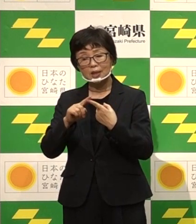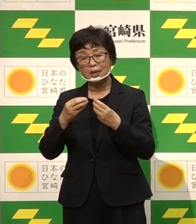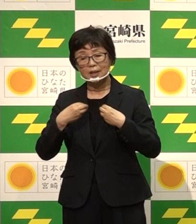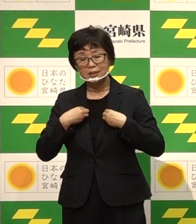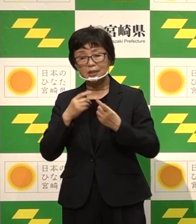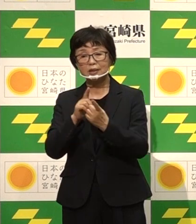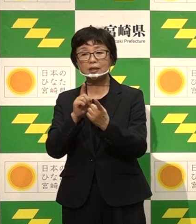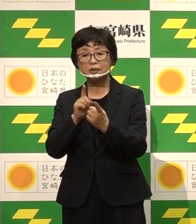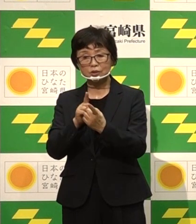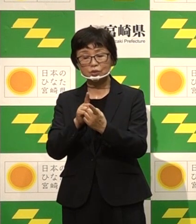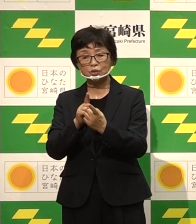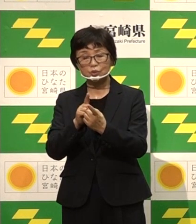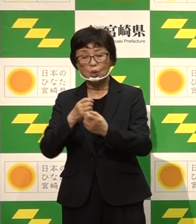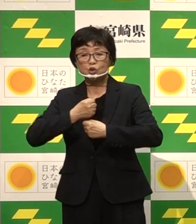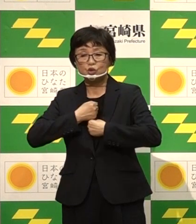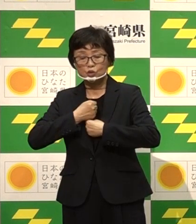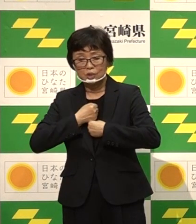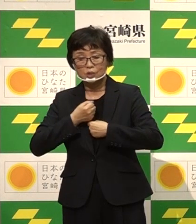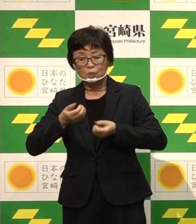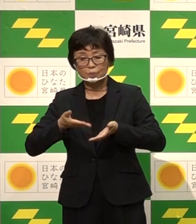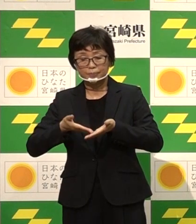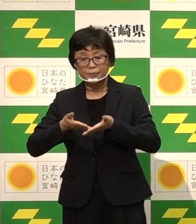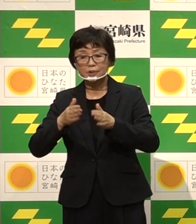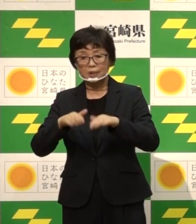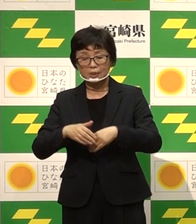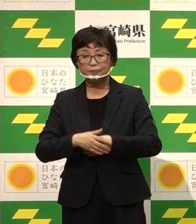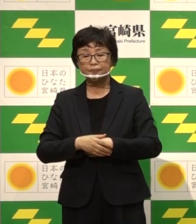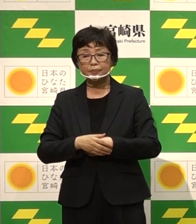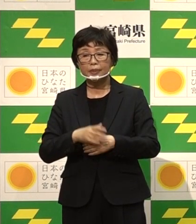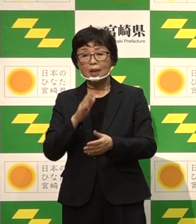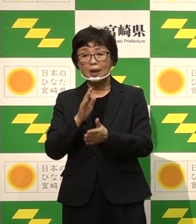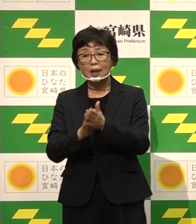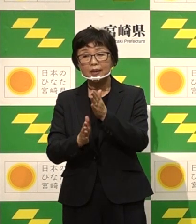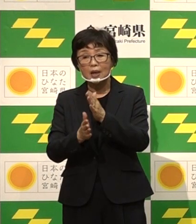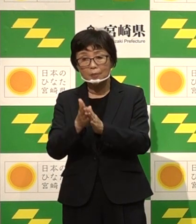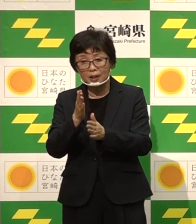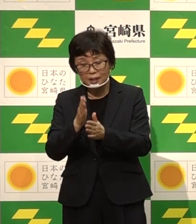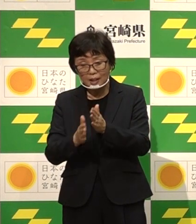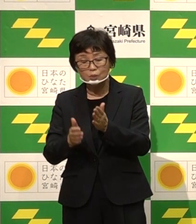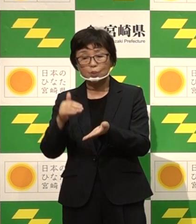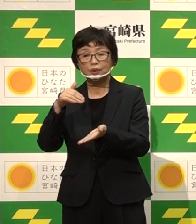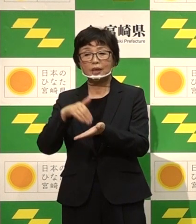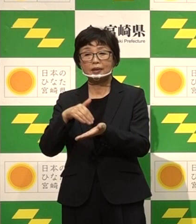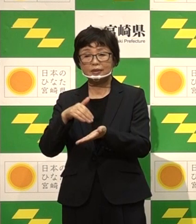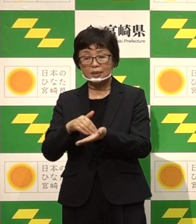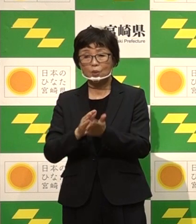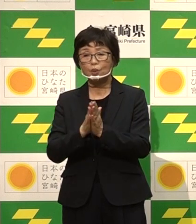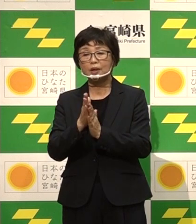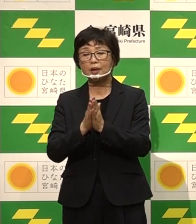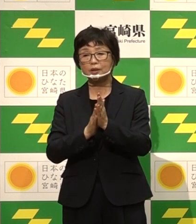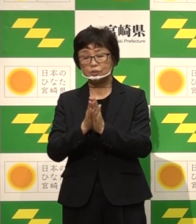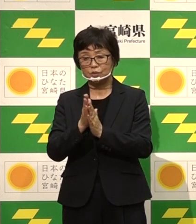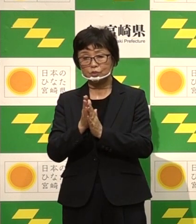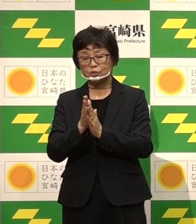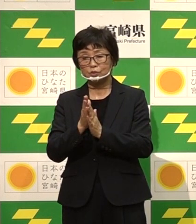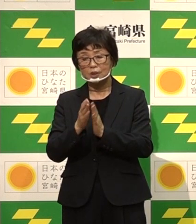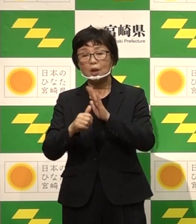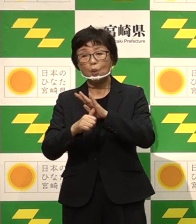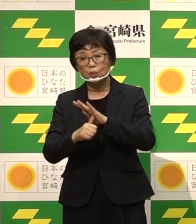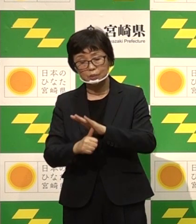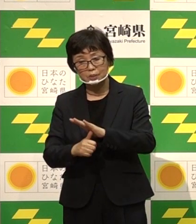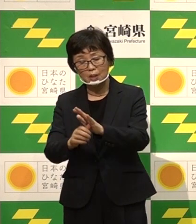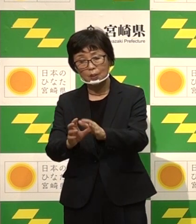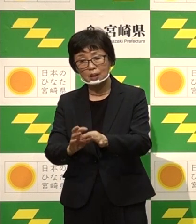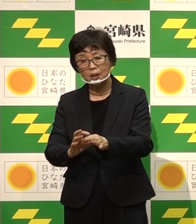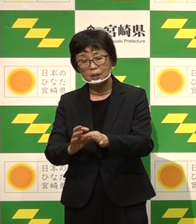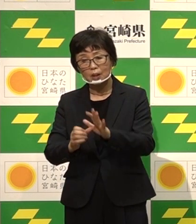について注意を促したところでありますが、改めてそういったところを徹底をしていただくことでですね、抑制を図っていく